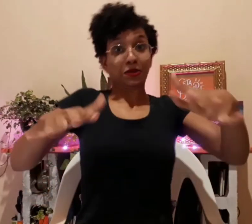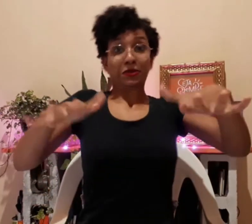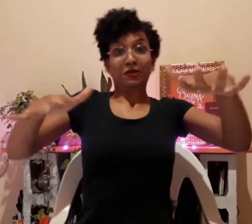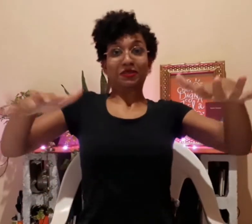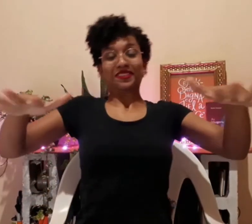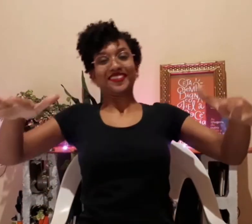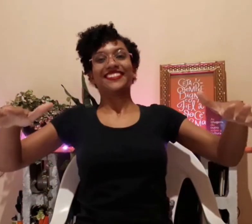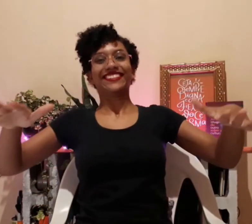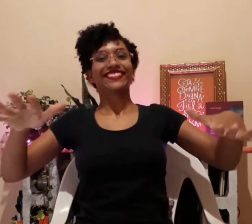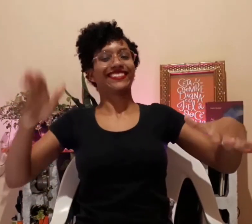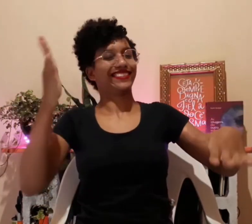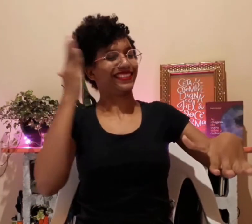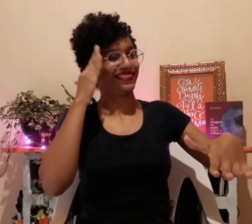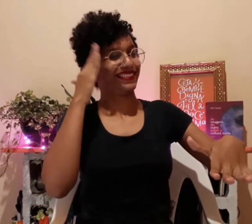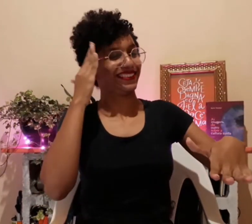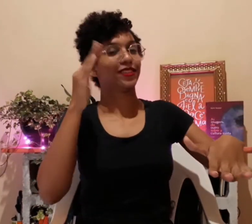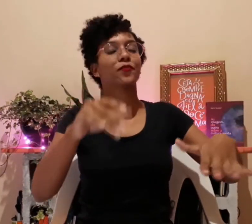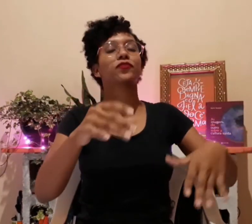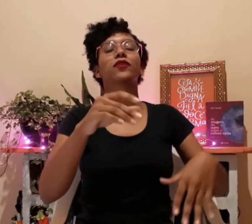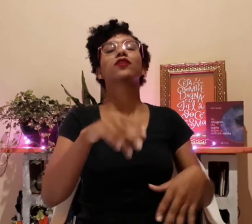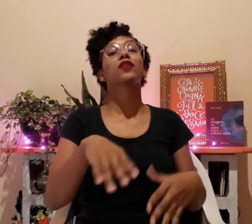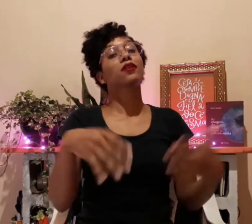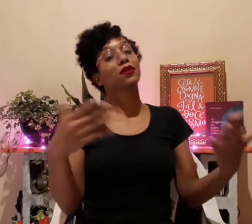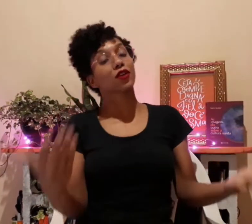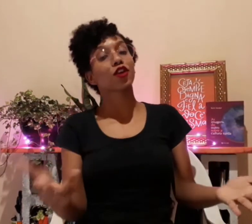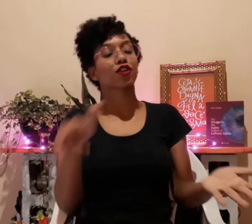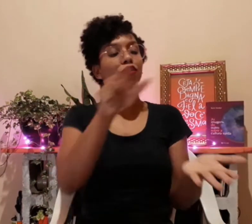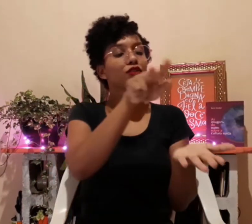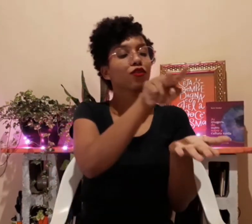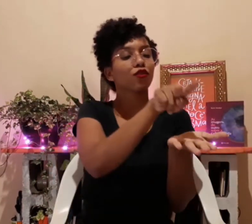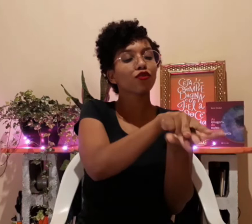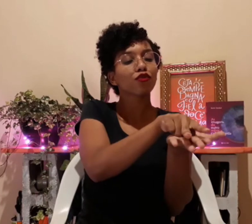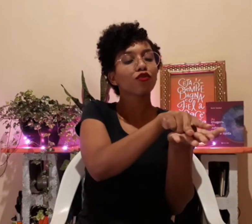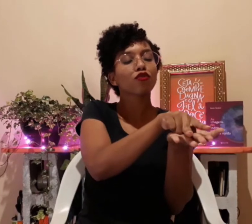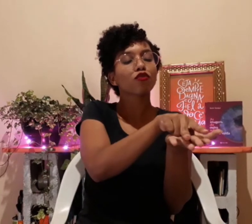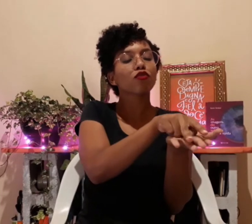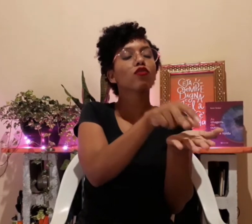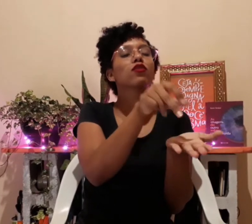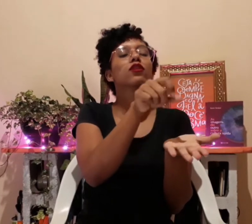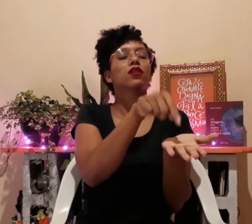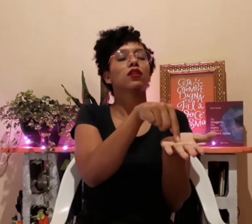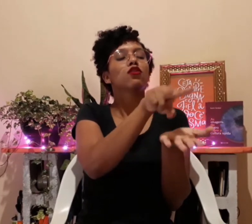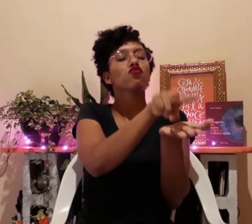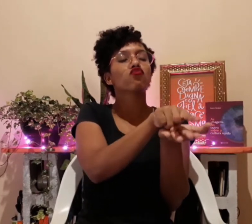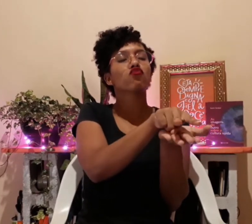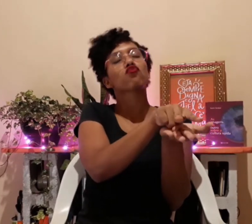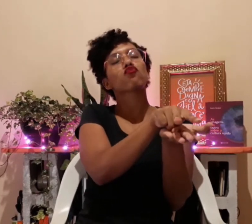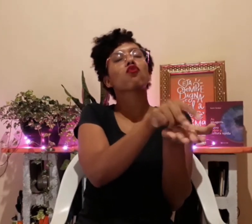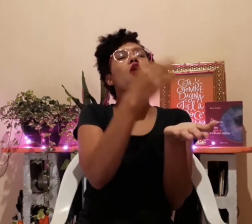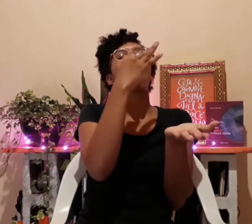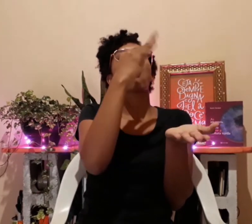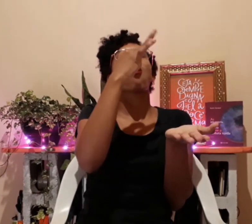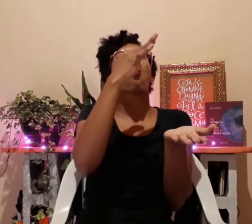sente. Entendido? Ok. Então, tava o lobo lá deitado na cama da